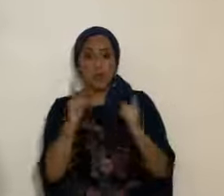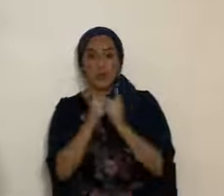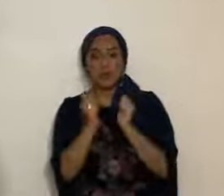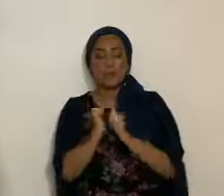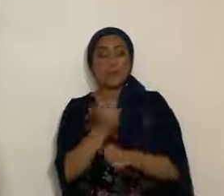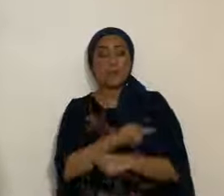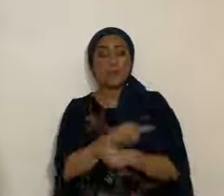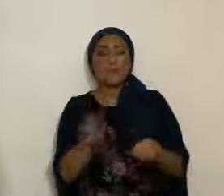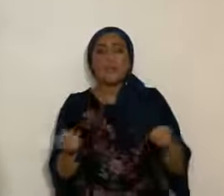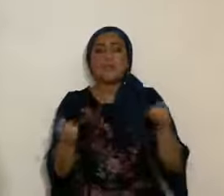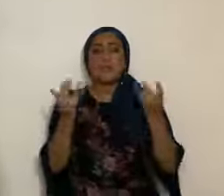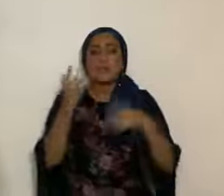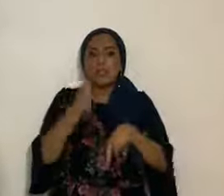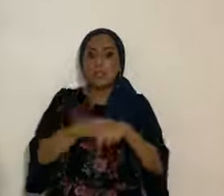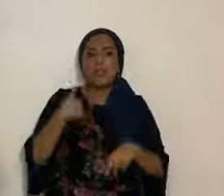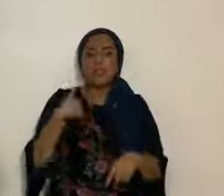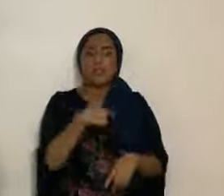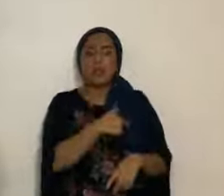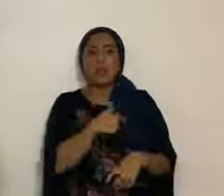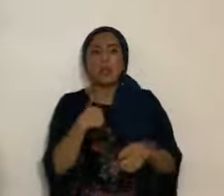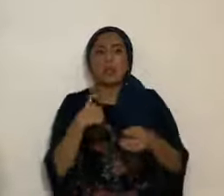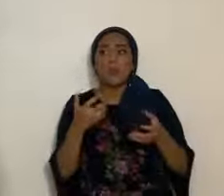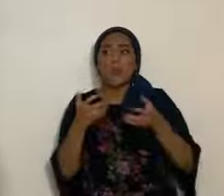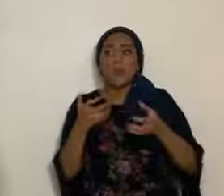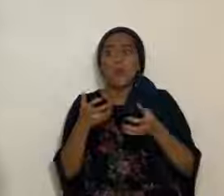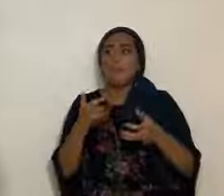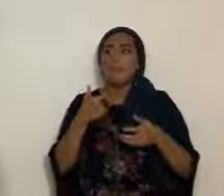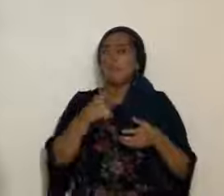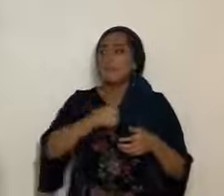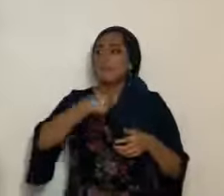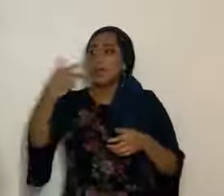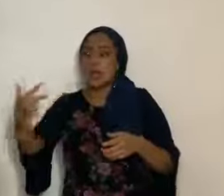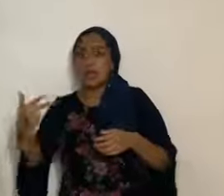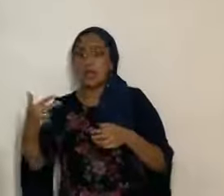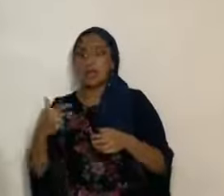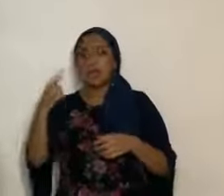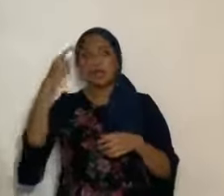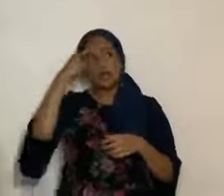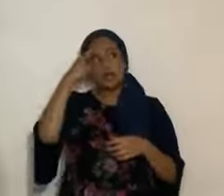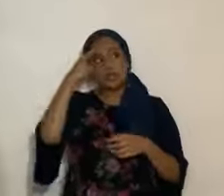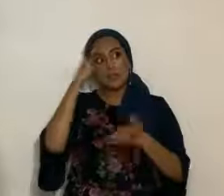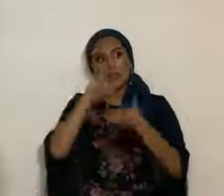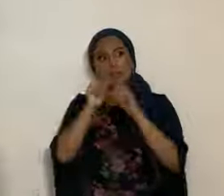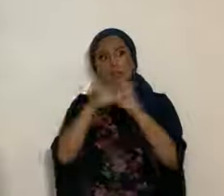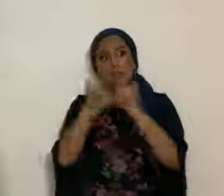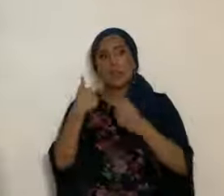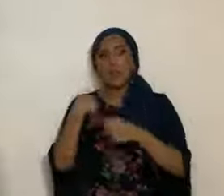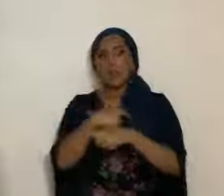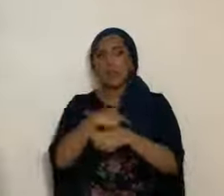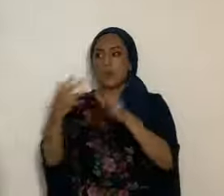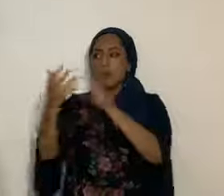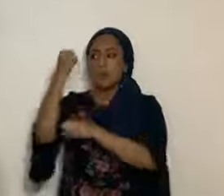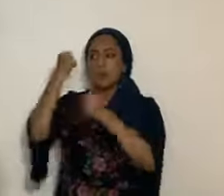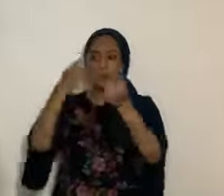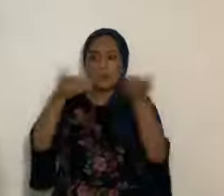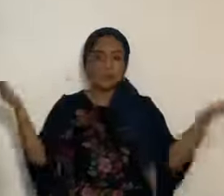¿Y cuántas veces nosotros hemos deseado regresar hacia ellos, pensando que de esa manera los vamos a alcanzar? Pero nos damos